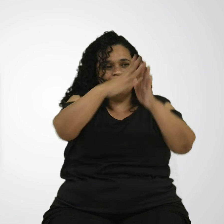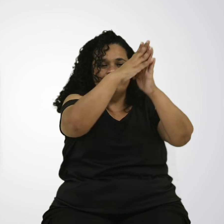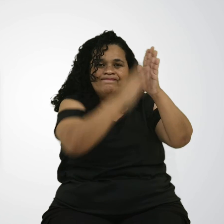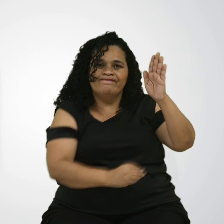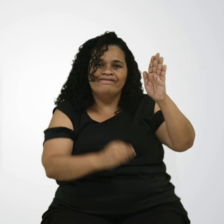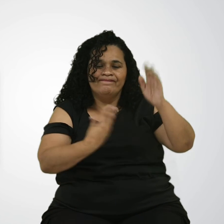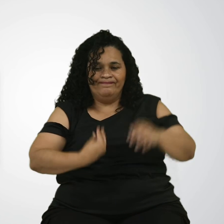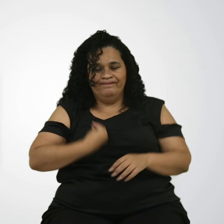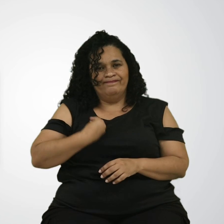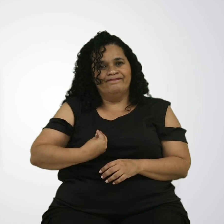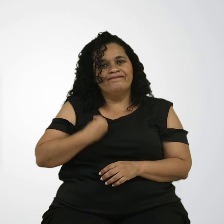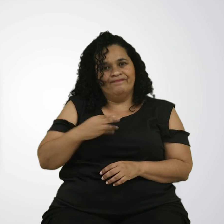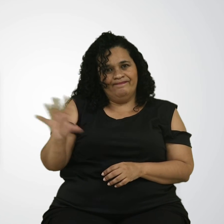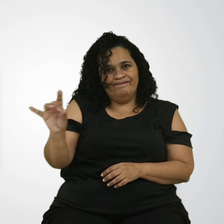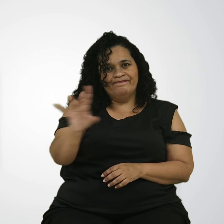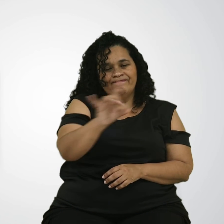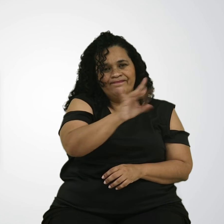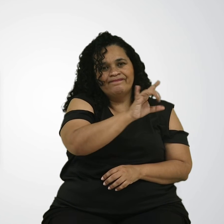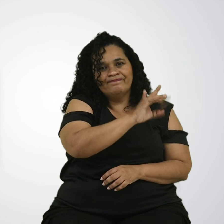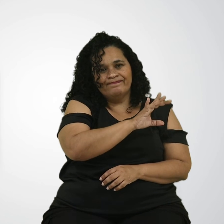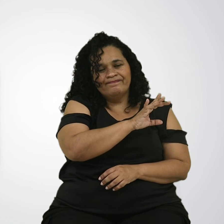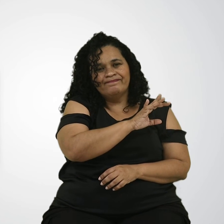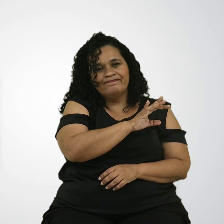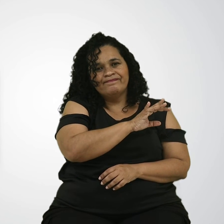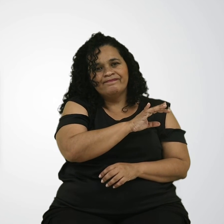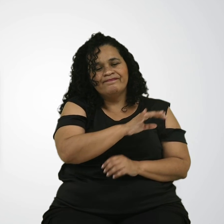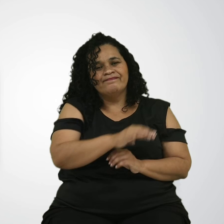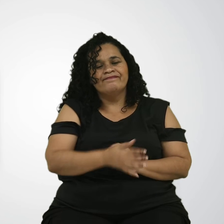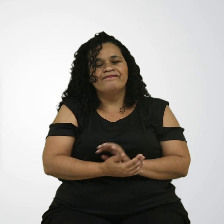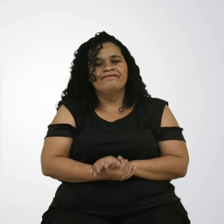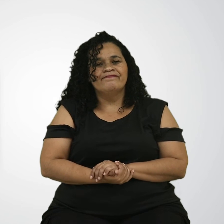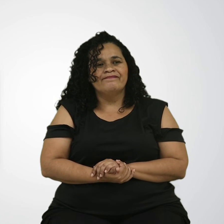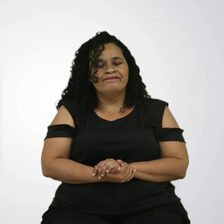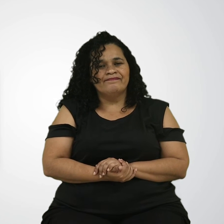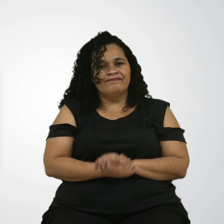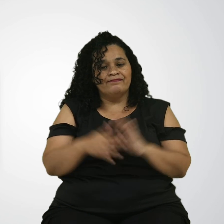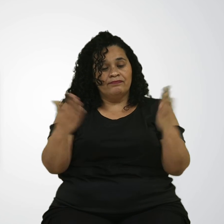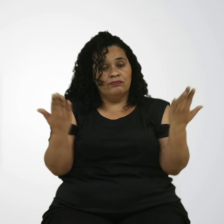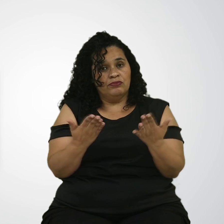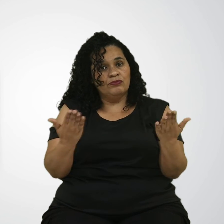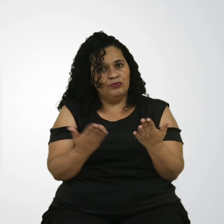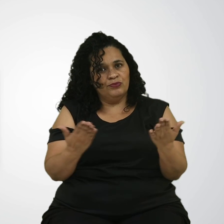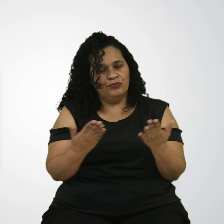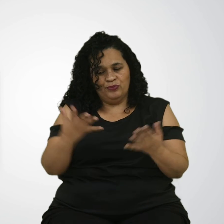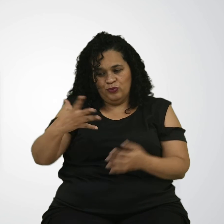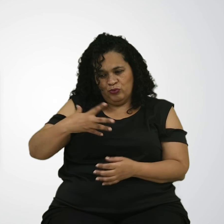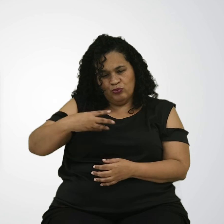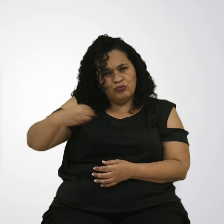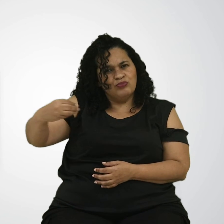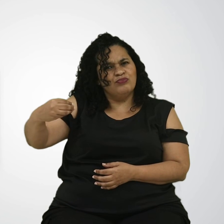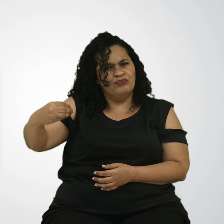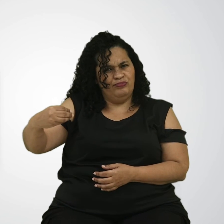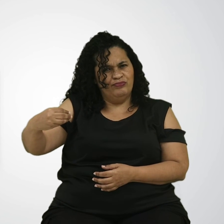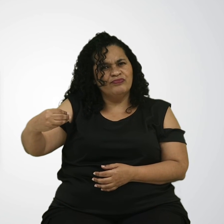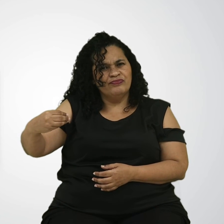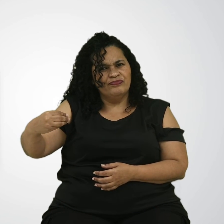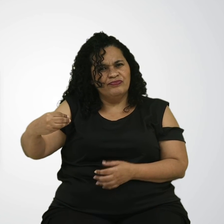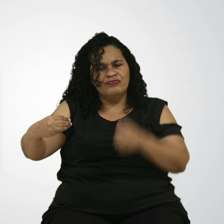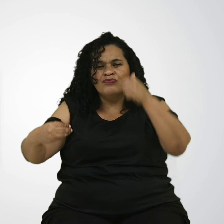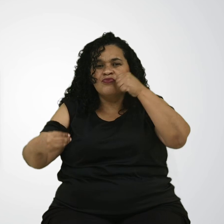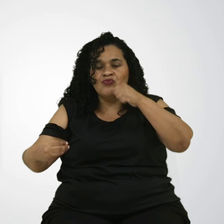imagem que eu construí durante a vida. Né? É a referência. Né? Agora, um filho ou uma